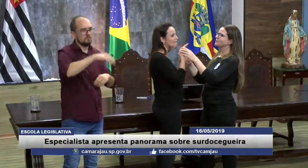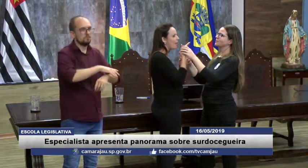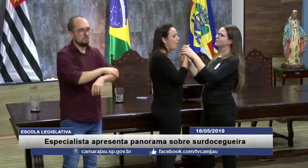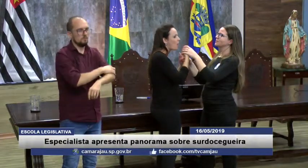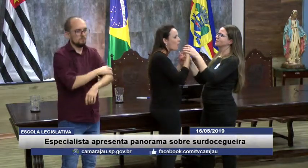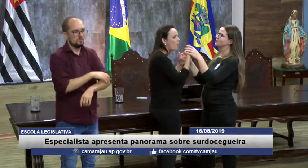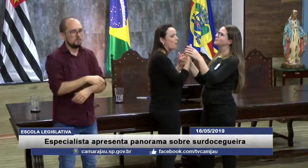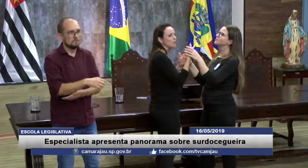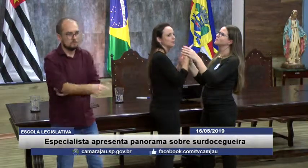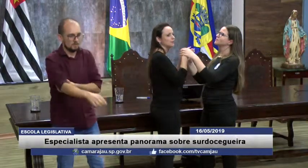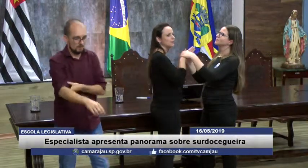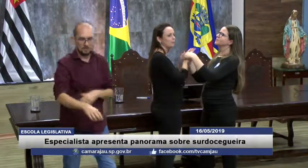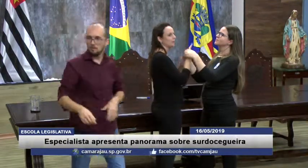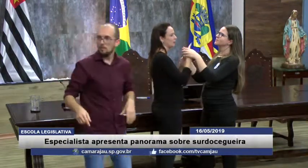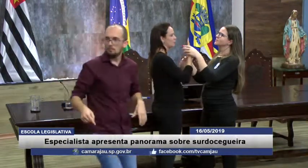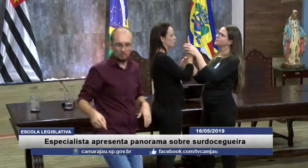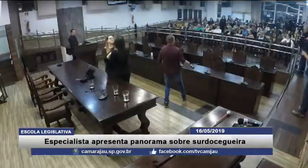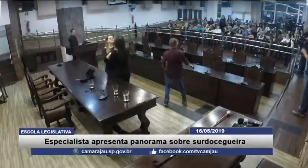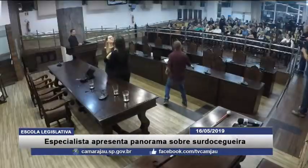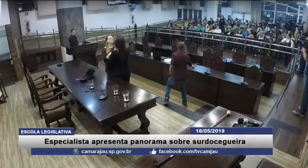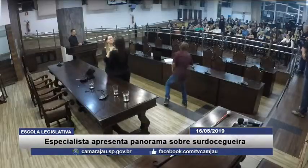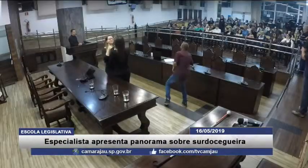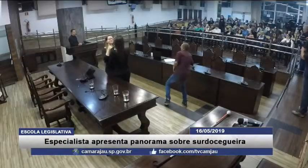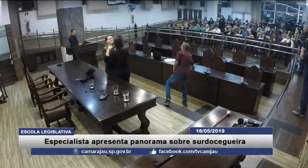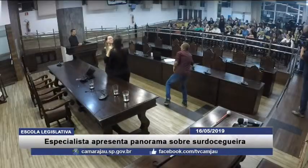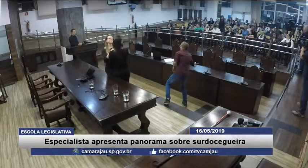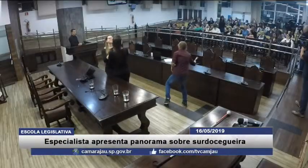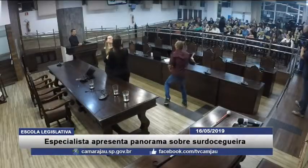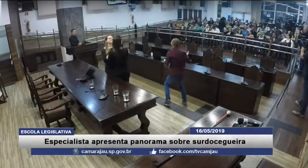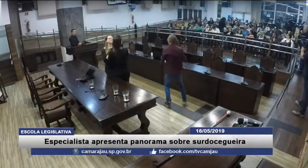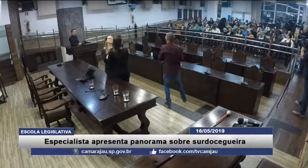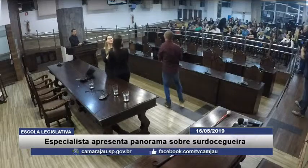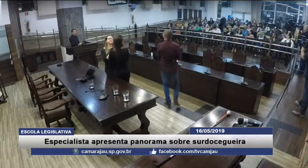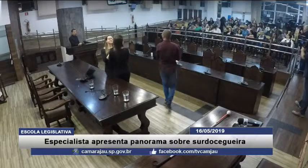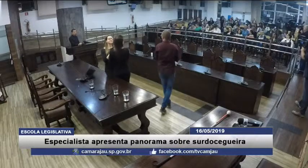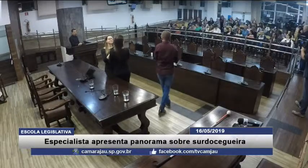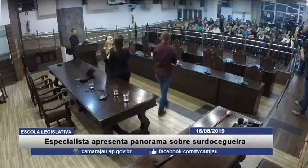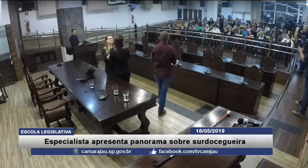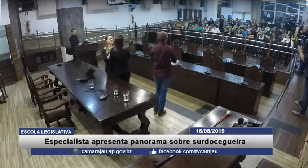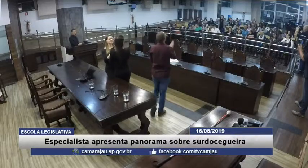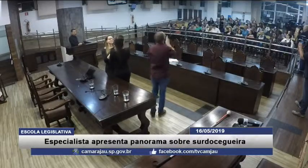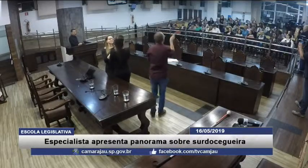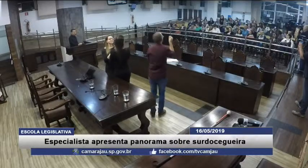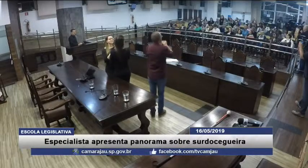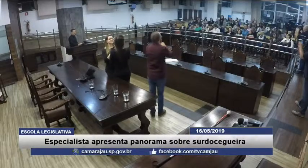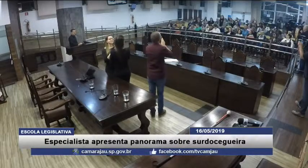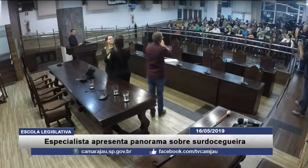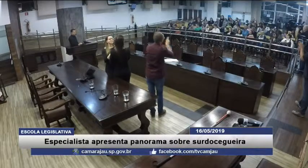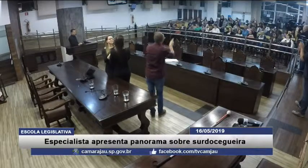mais uma lá. Vamos lá. Eu vou pedir também... Pede para falar o nome também, Adalto.